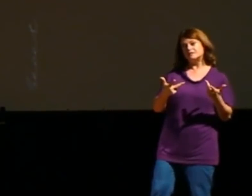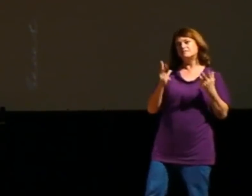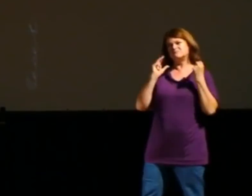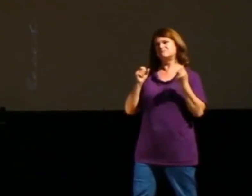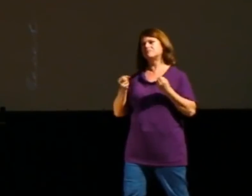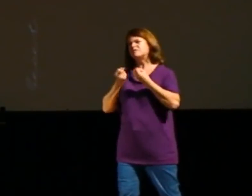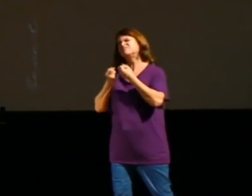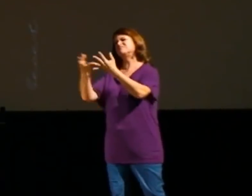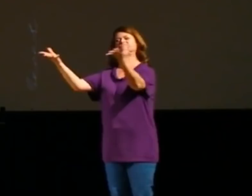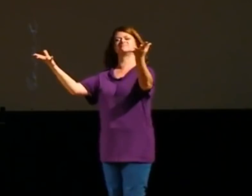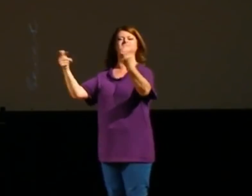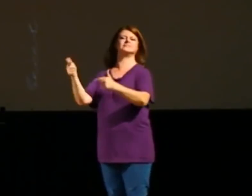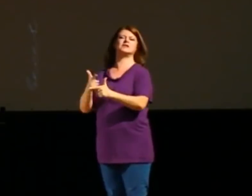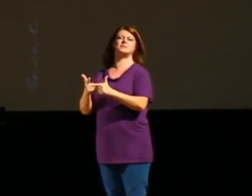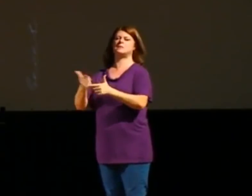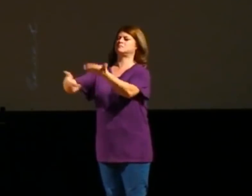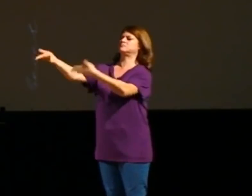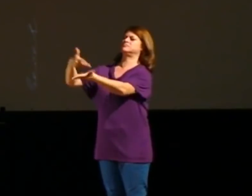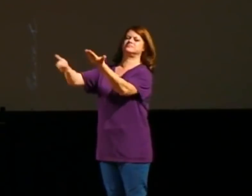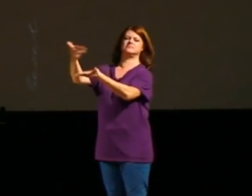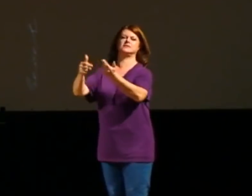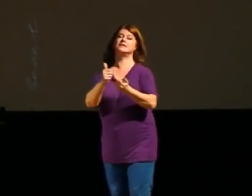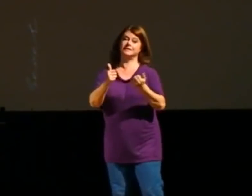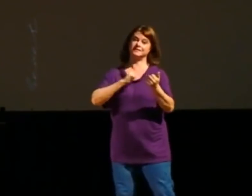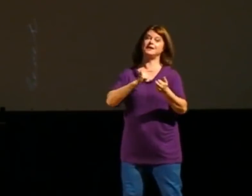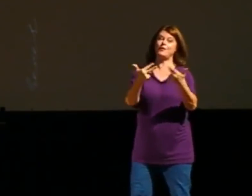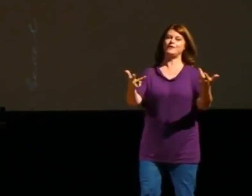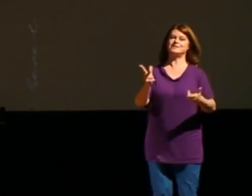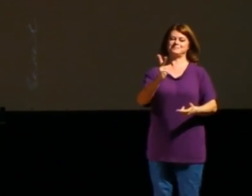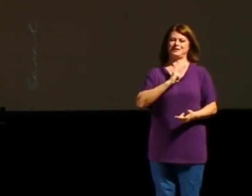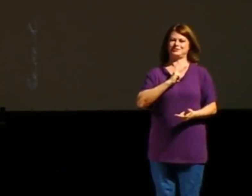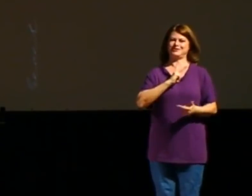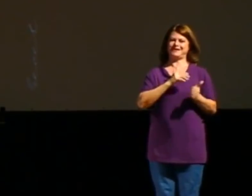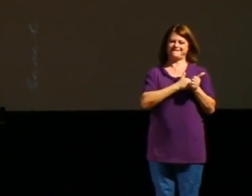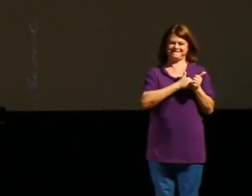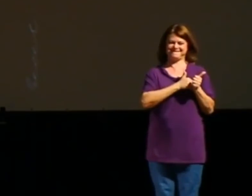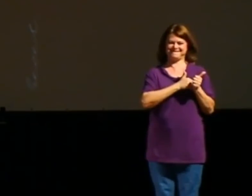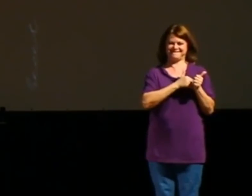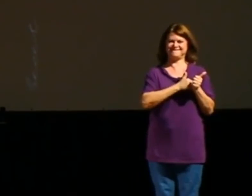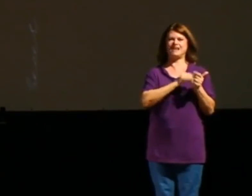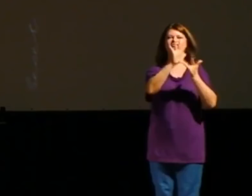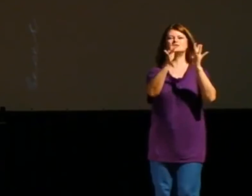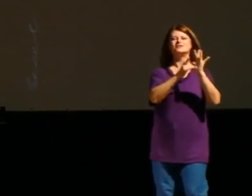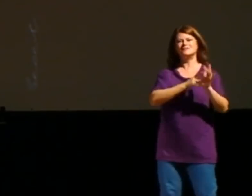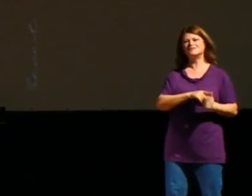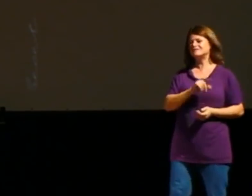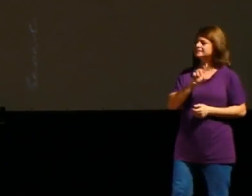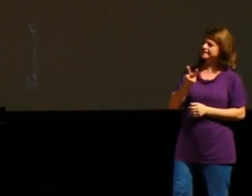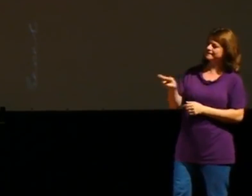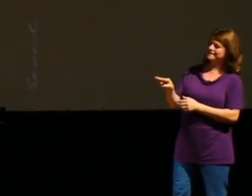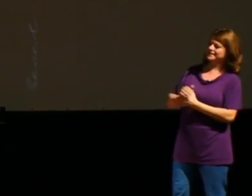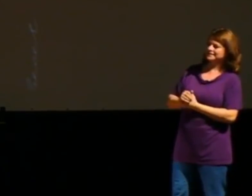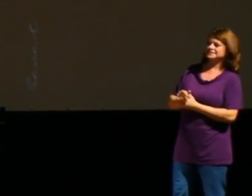todo mundo vai saber. E Jesus então trata aquele homem como ele se fosse único.